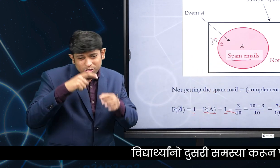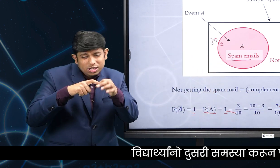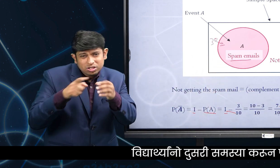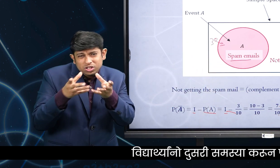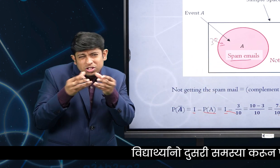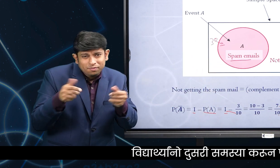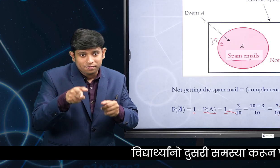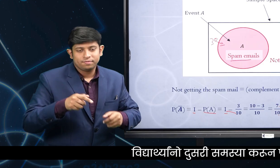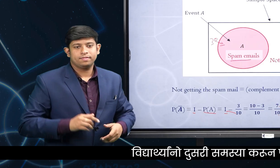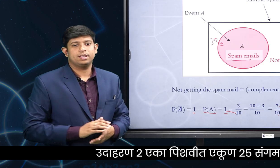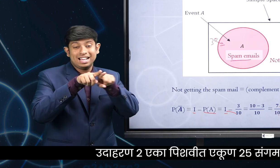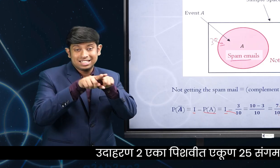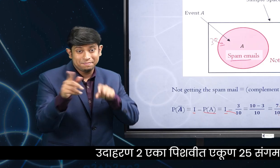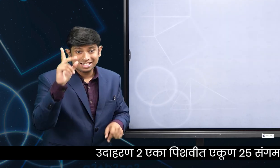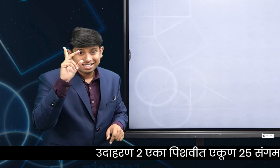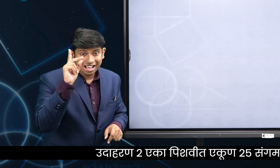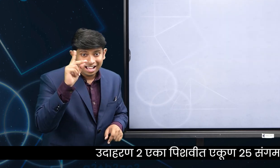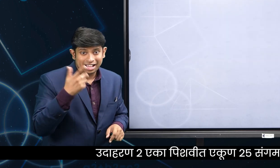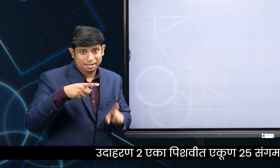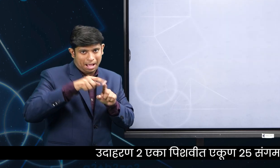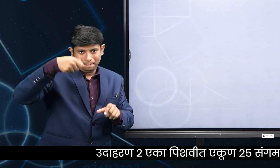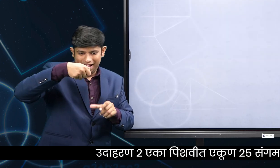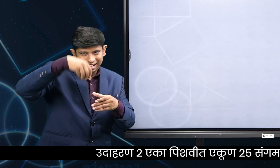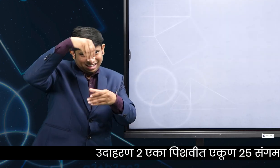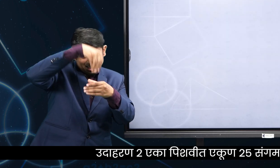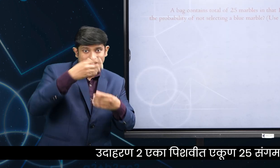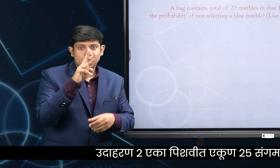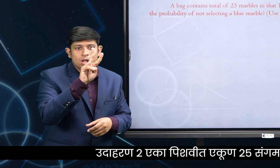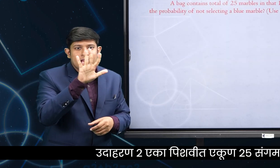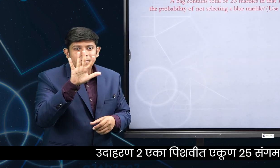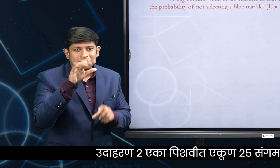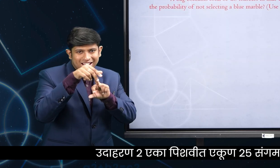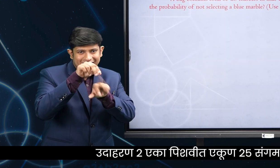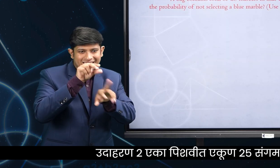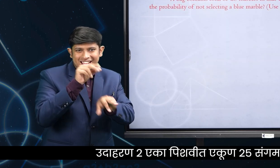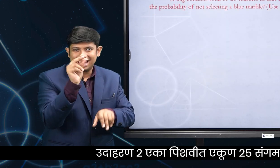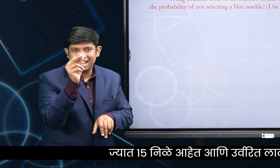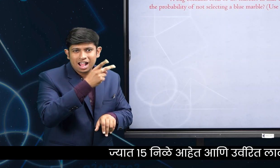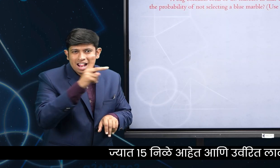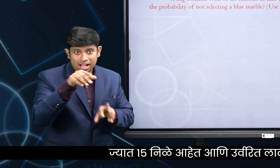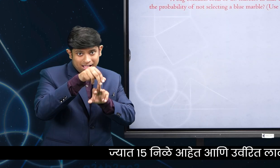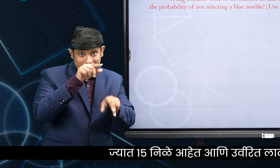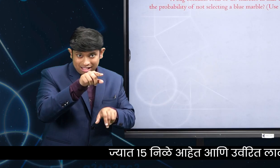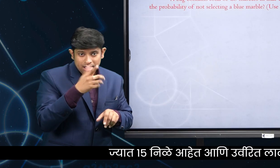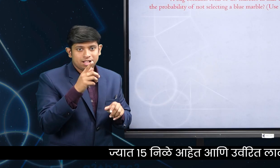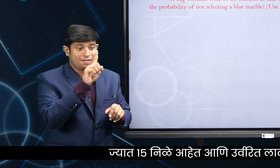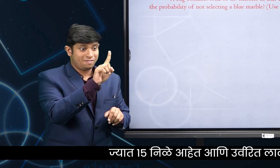समस्या करून पाहू. उदाहरण 2. एका पिशवीत एकूण 25 संगमरवरी आहेत. त्यात 15 निळ्या आहेत